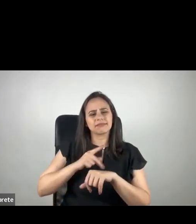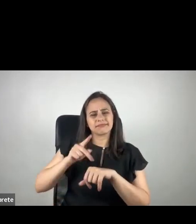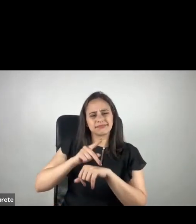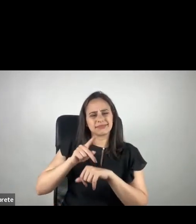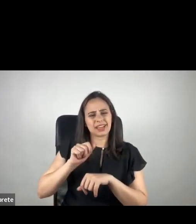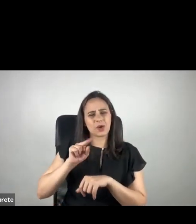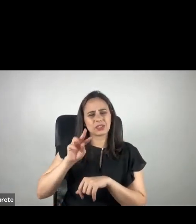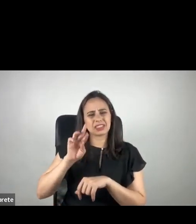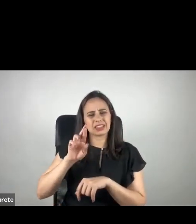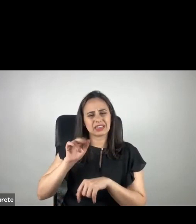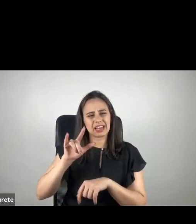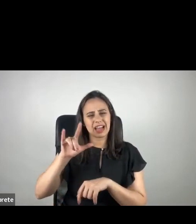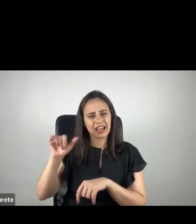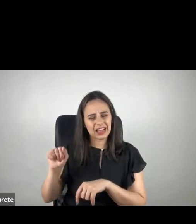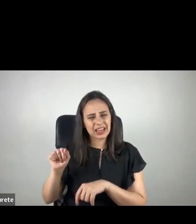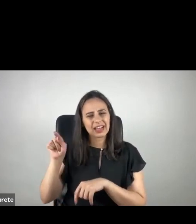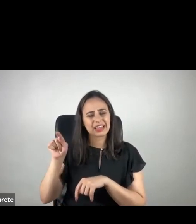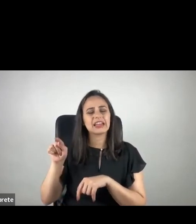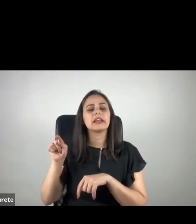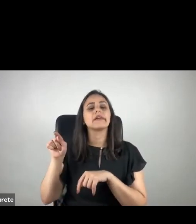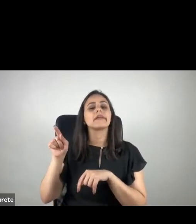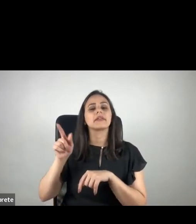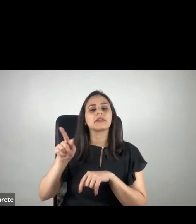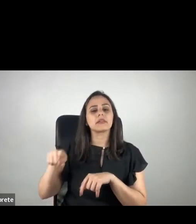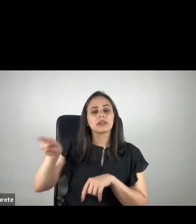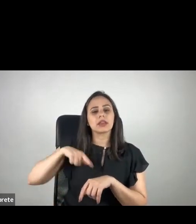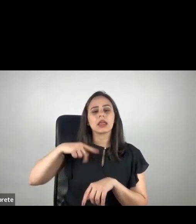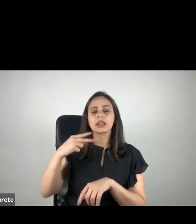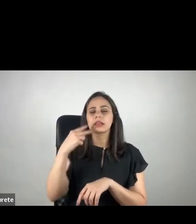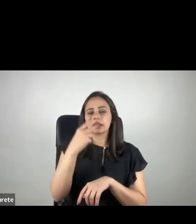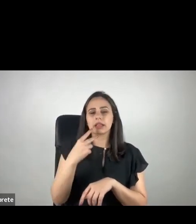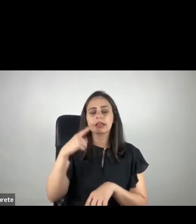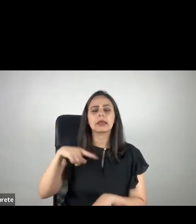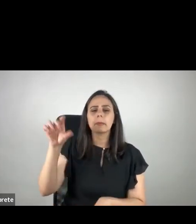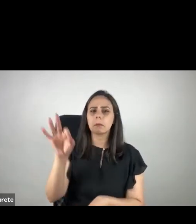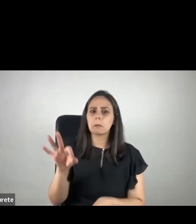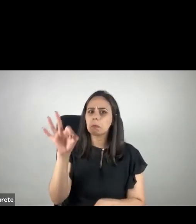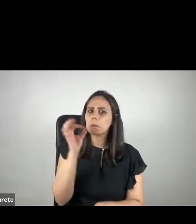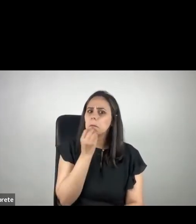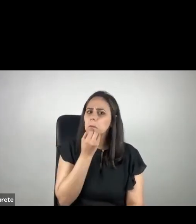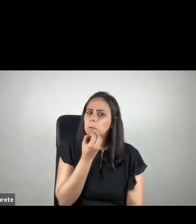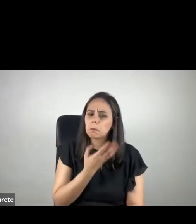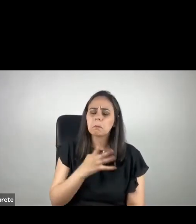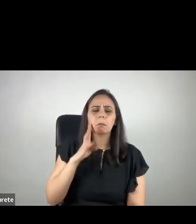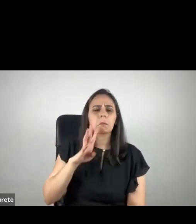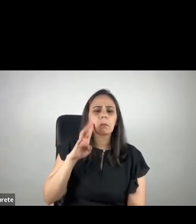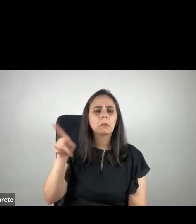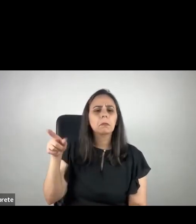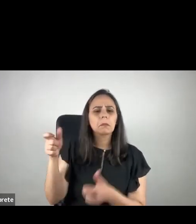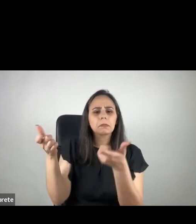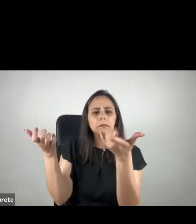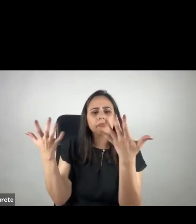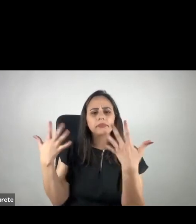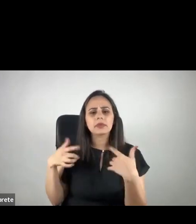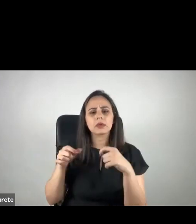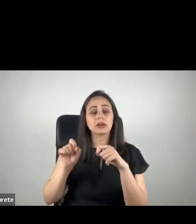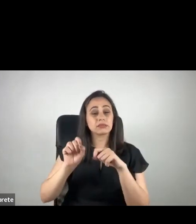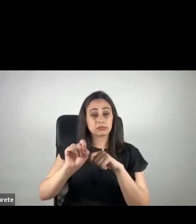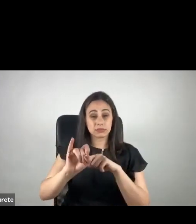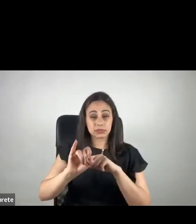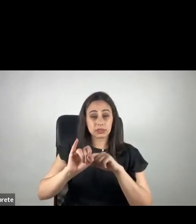leitura labial, que eles até têm uma estatística muito legal que fala, quando você não deixa